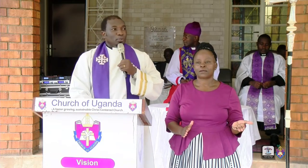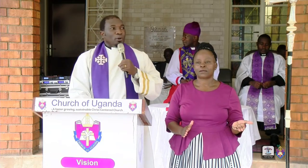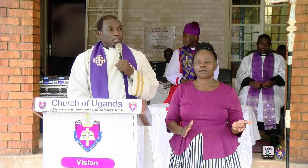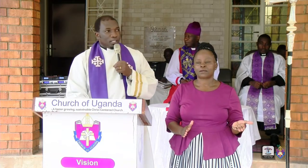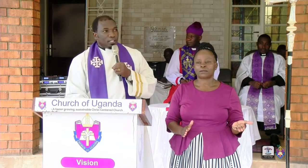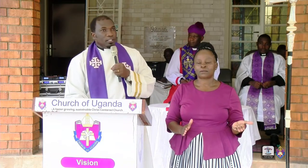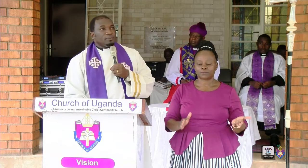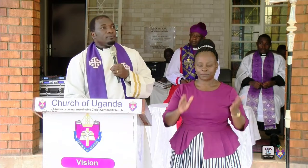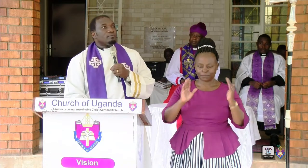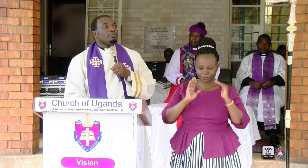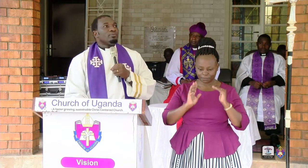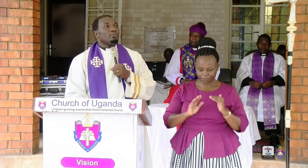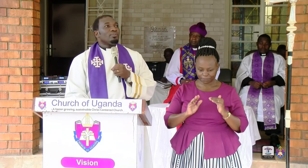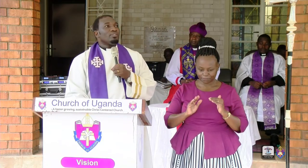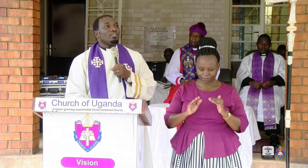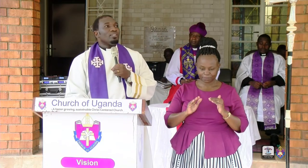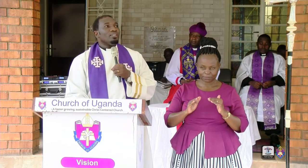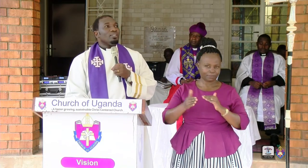Mu biro biri